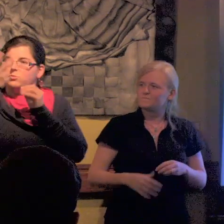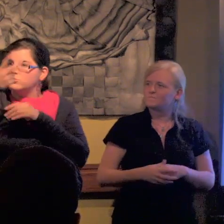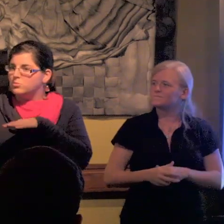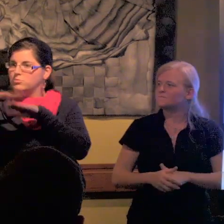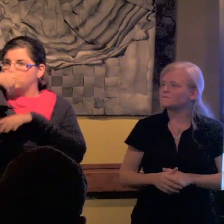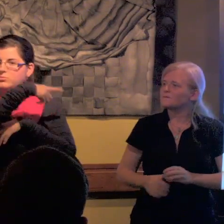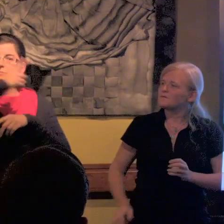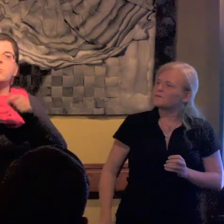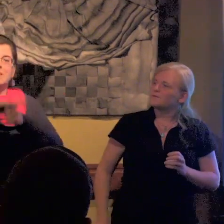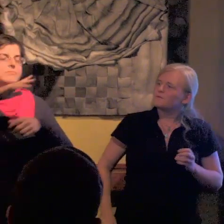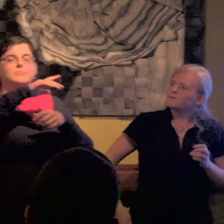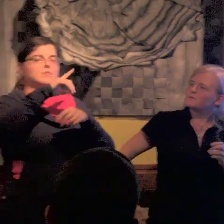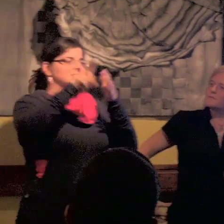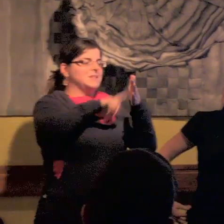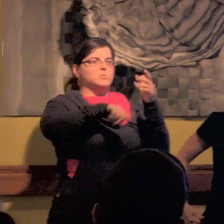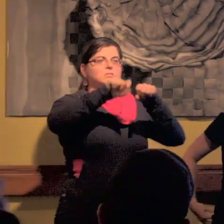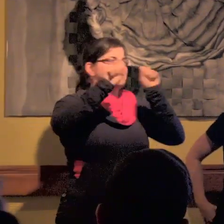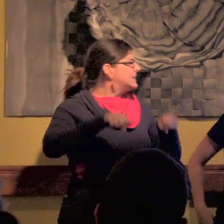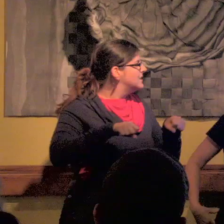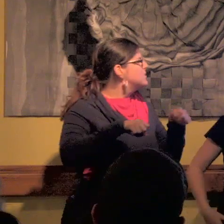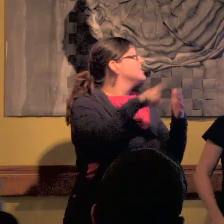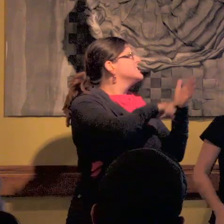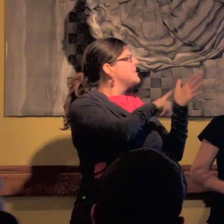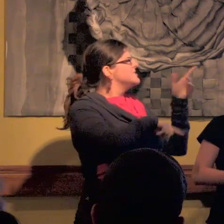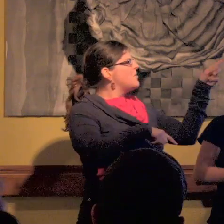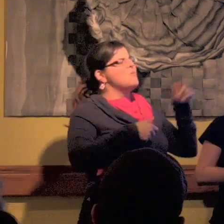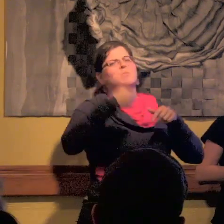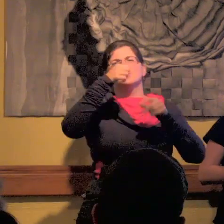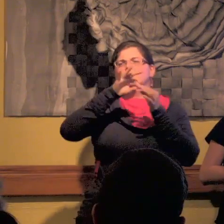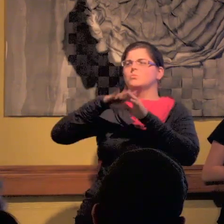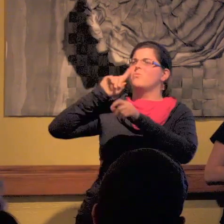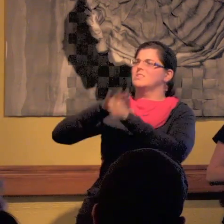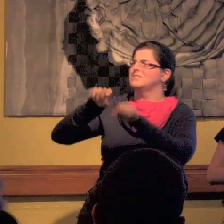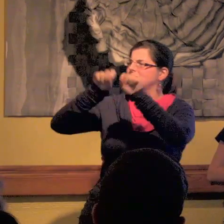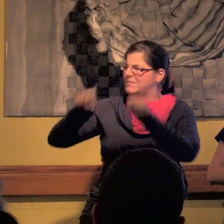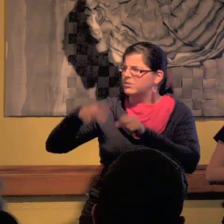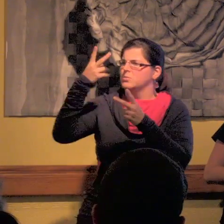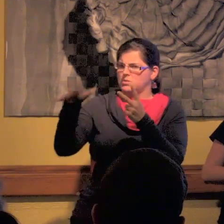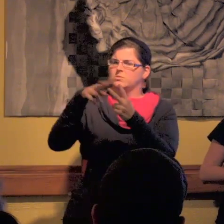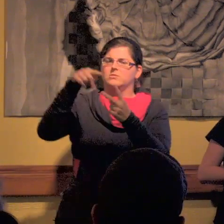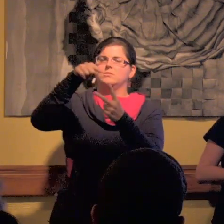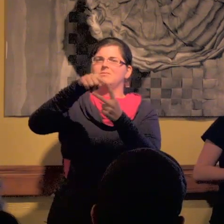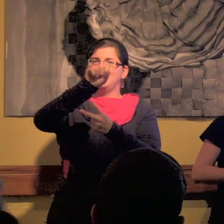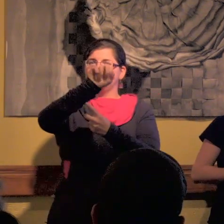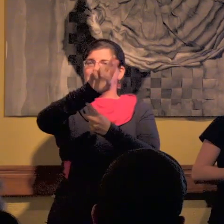voulait rajouter. En fait, c'est deux points que je voulais rajouter à propos de la discrimination systémique. La discrimination,